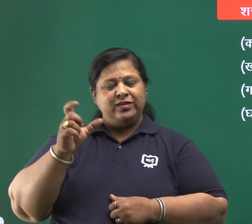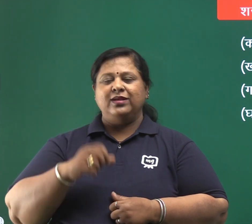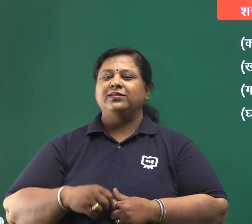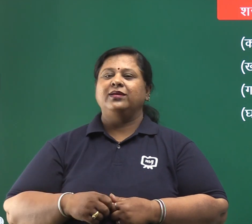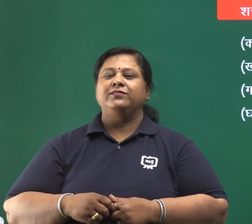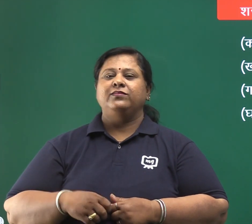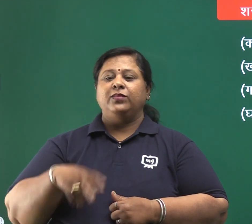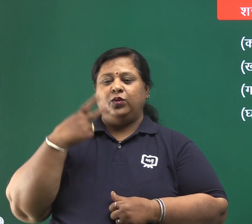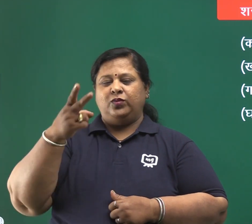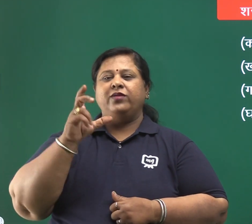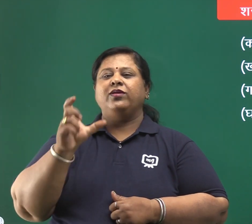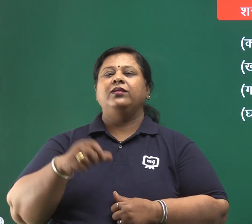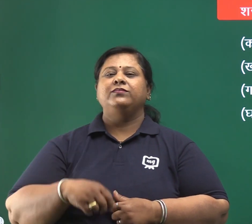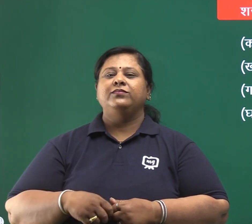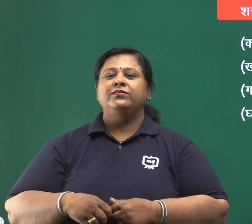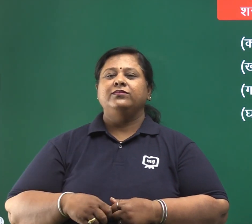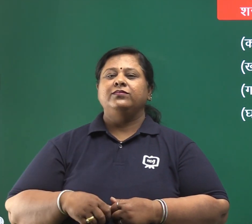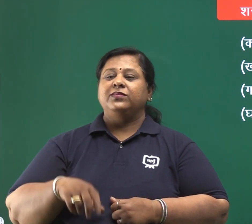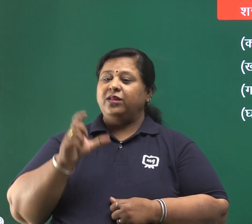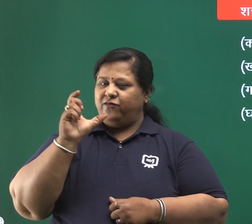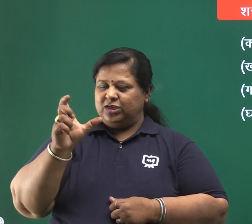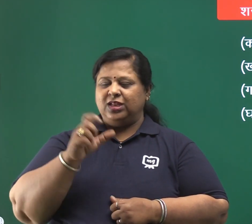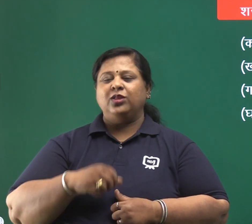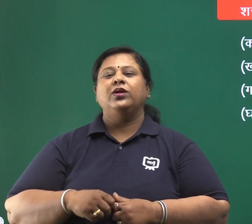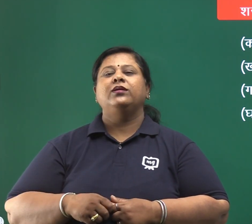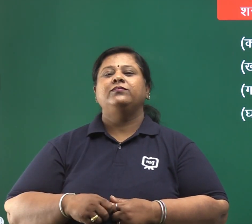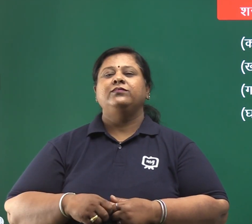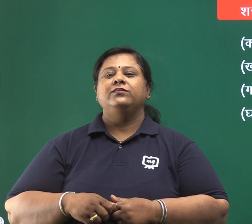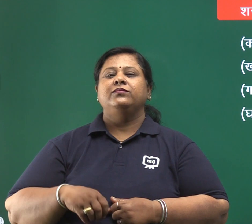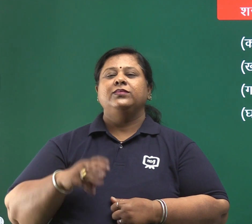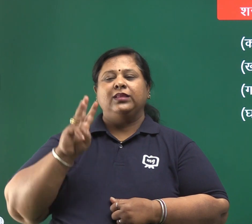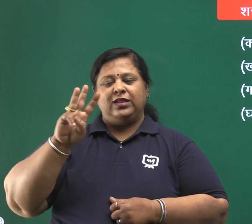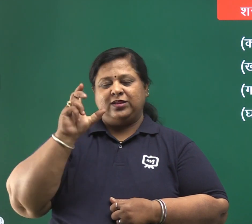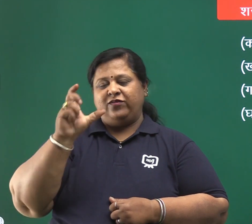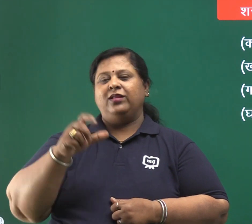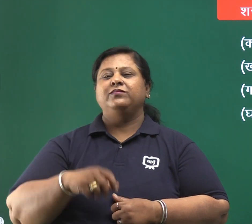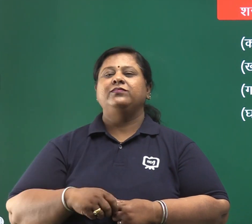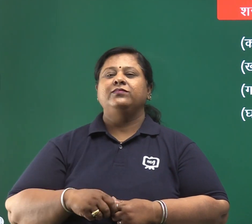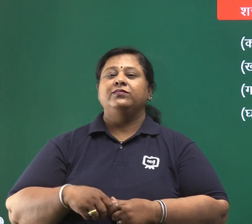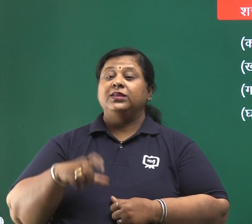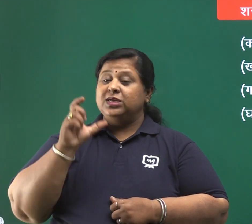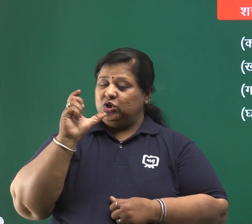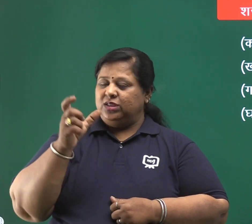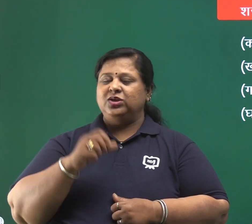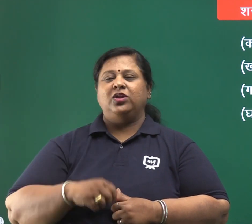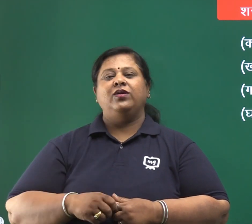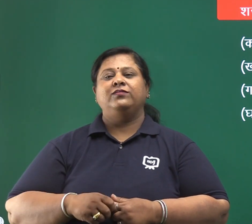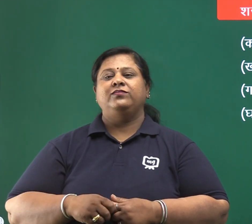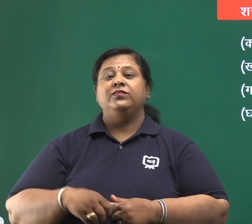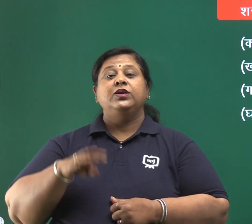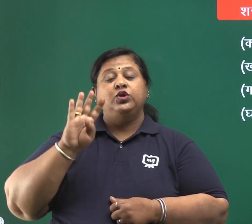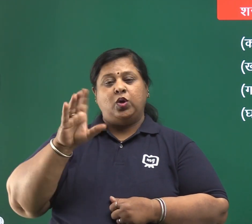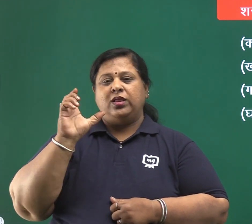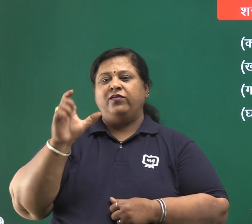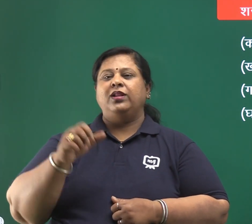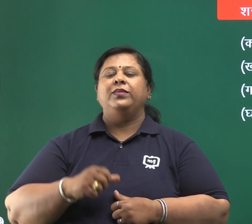सिंह। दूसरा विकल्प विजय तेंदुलकर। तीसरा विकल्प यतीश अग्रवाल। और